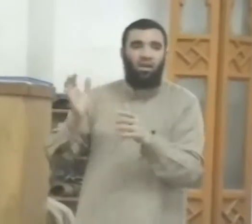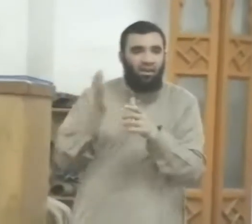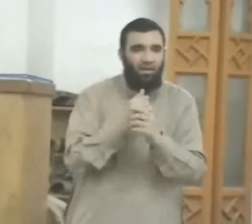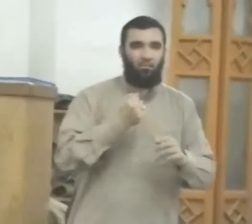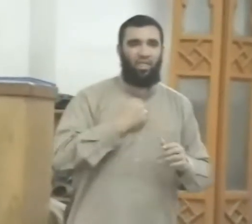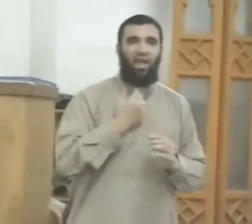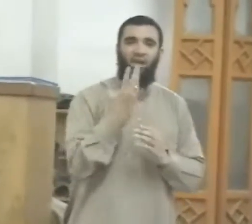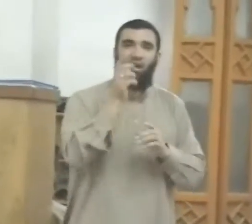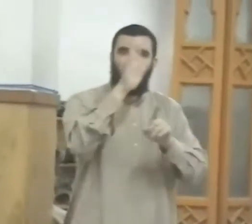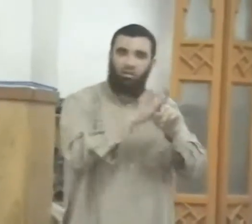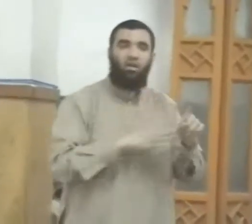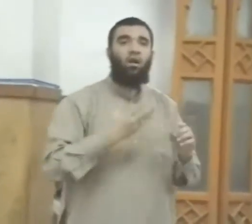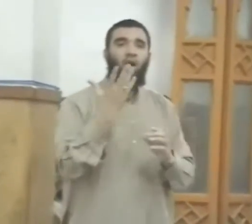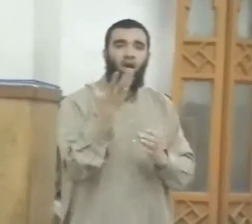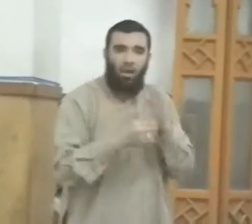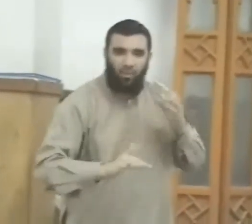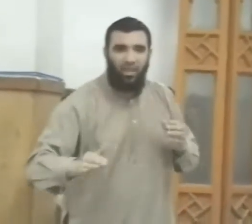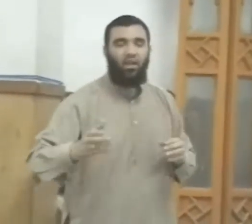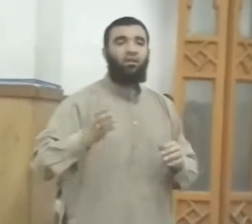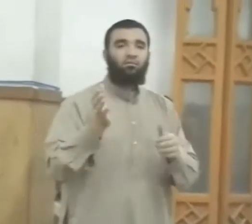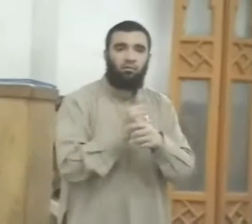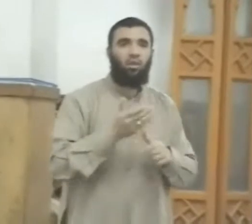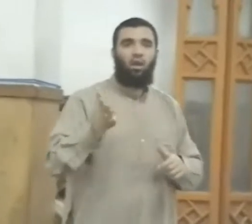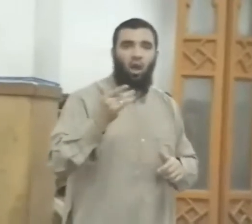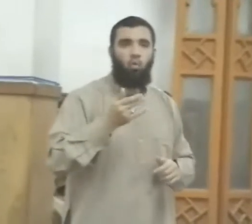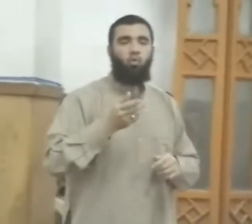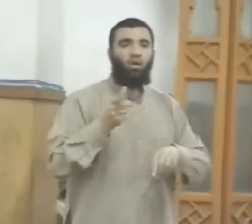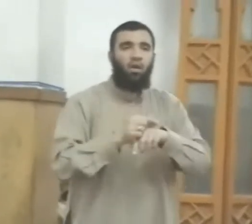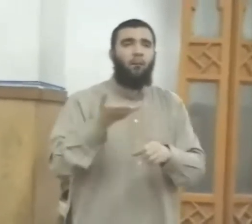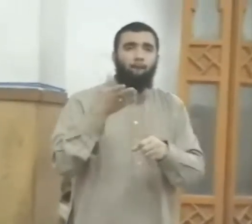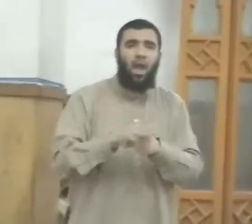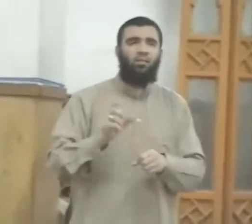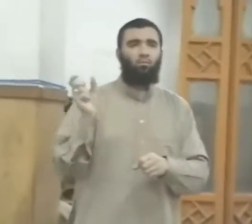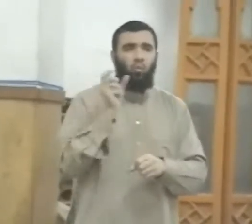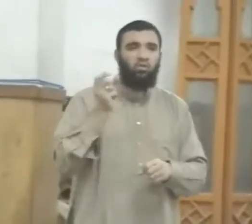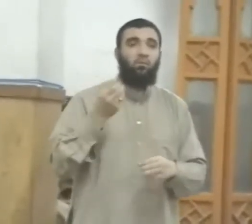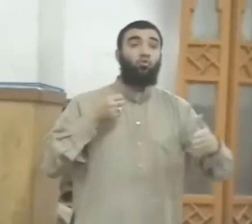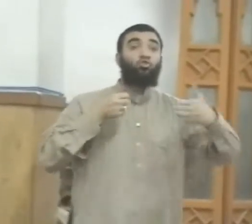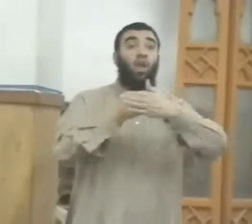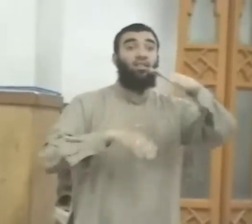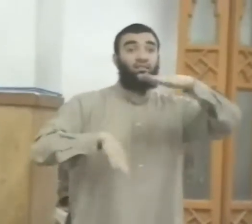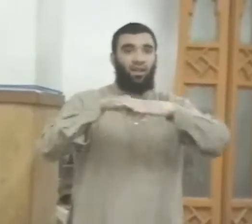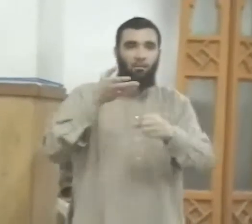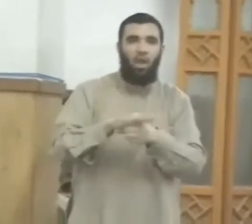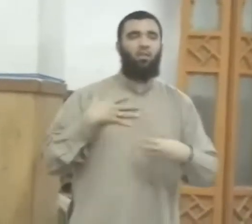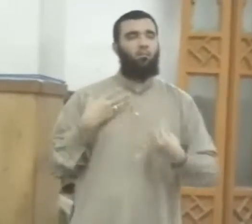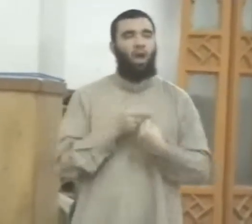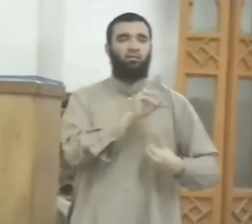وأبناءنا وإخواننا وأموات المسلمين، تقبل شهداءنا في عليين. اللهم لا تحرمنا أجرهم